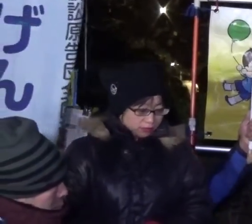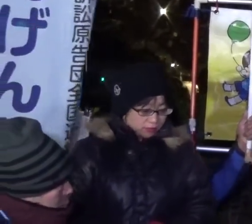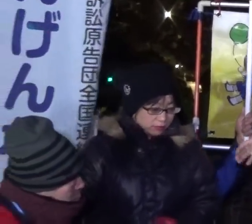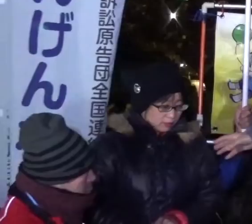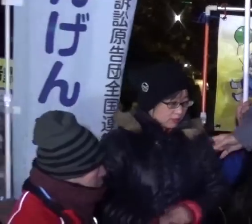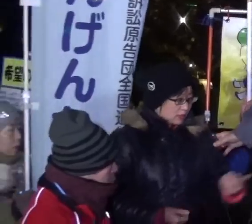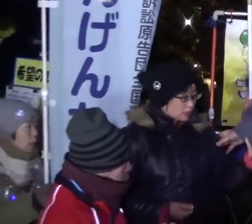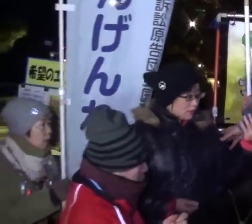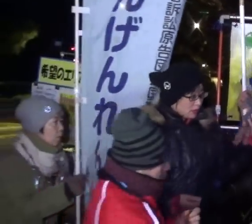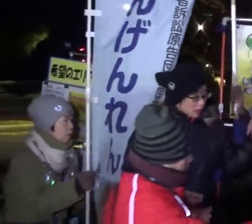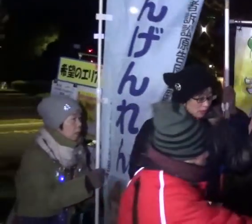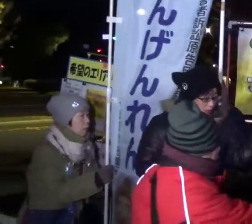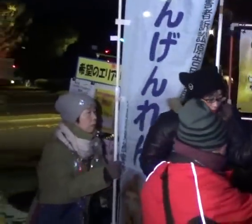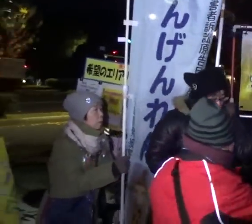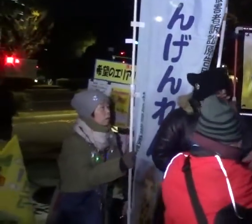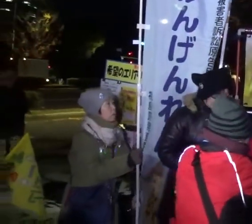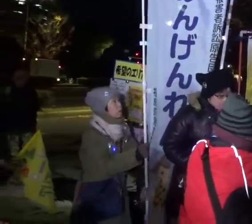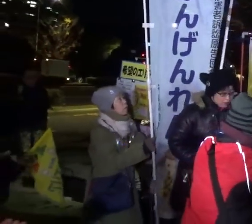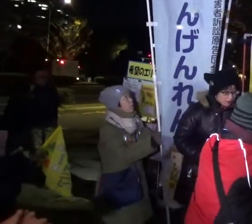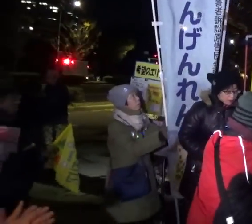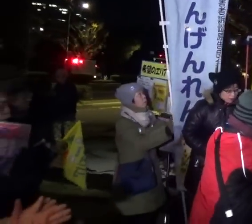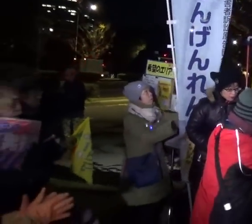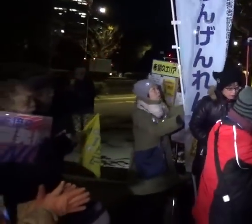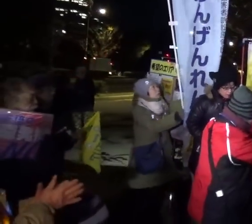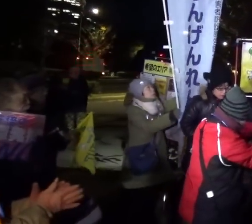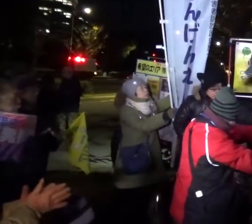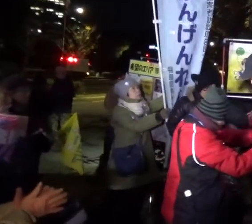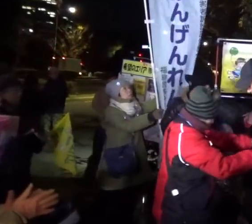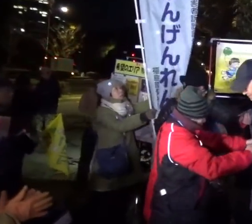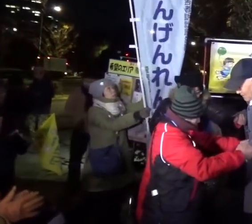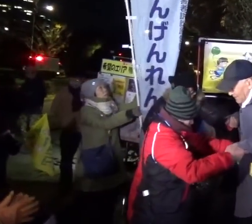柳田さん、ありがとうございました。 ありがとうございました。